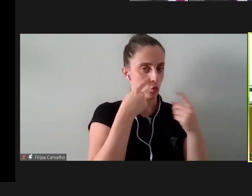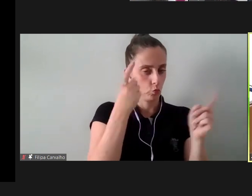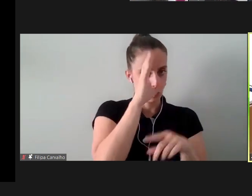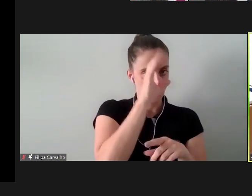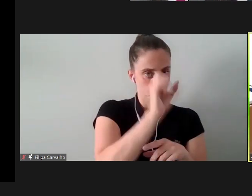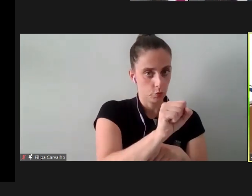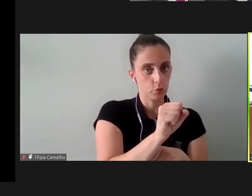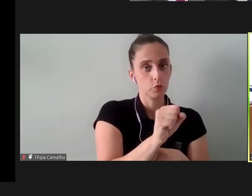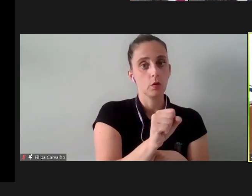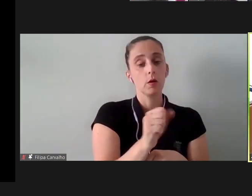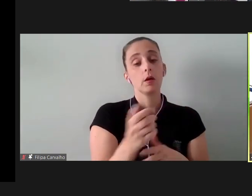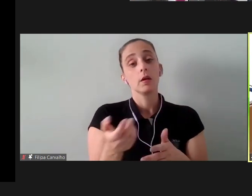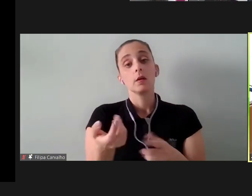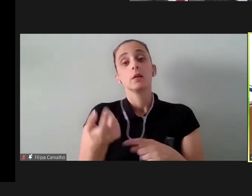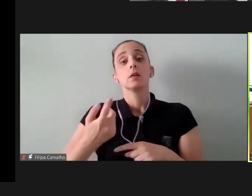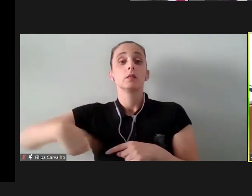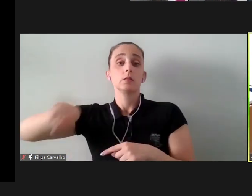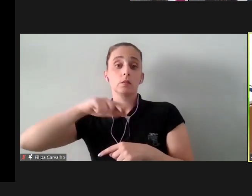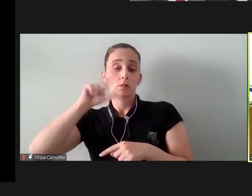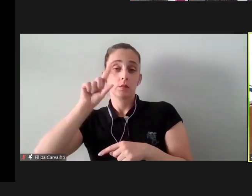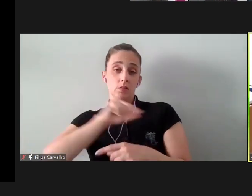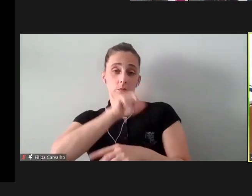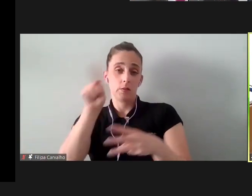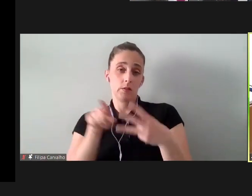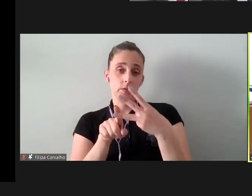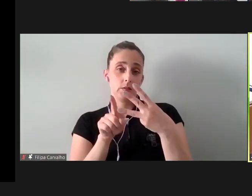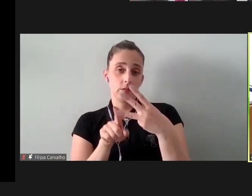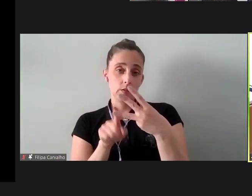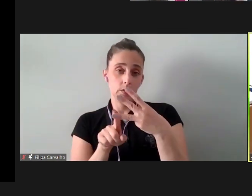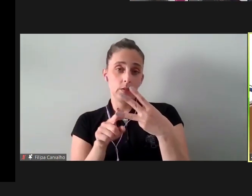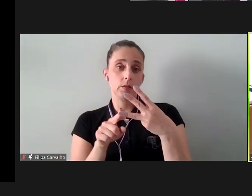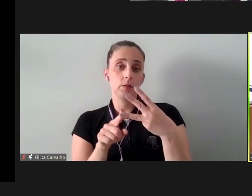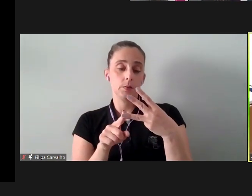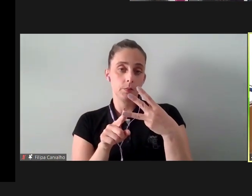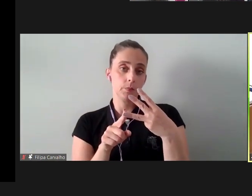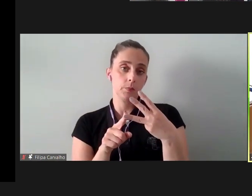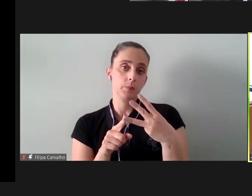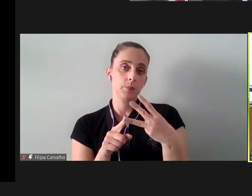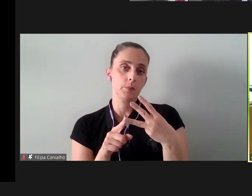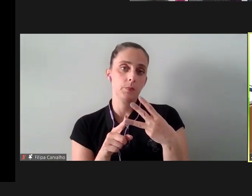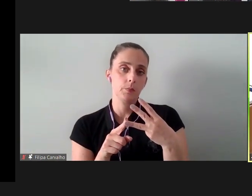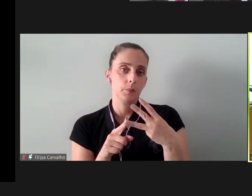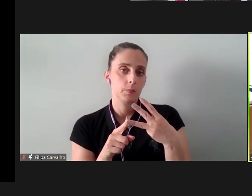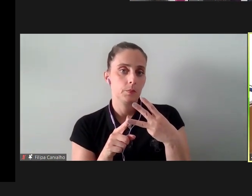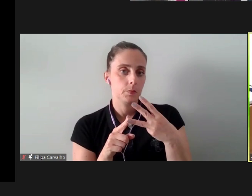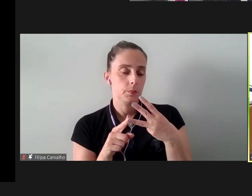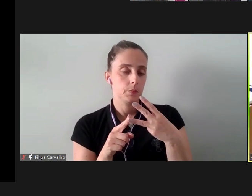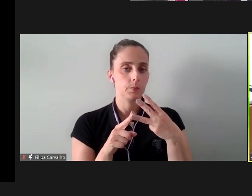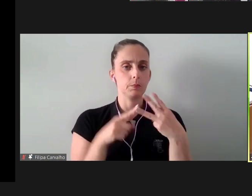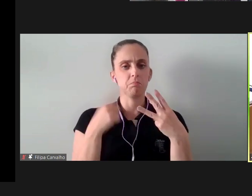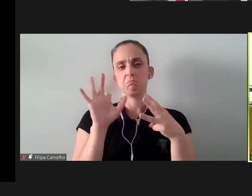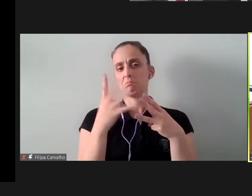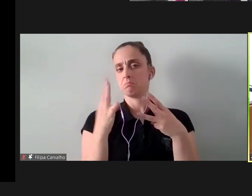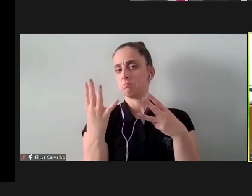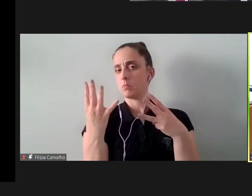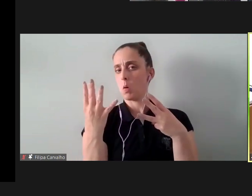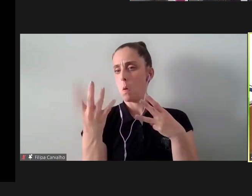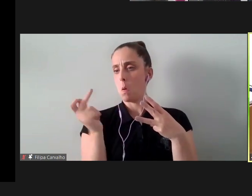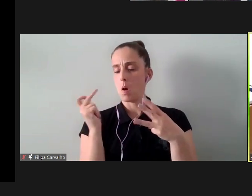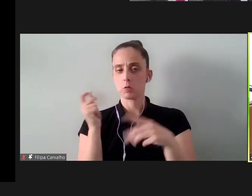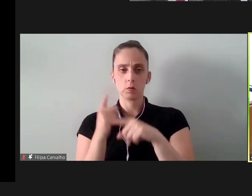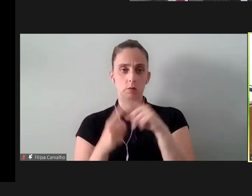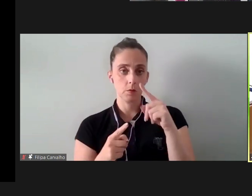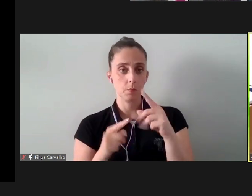E a gente também tem uma terceira frente de atuação, que tem 4 anos e meio, né, que é